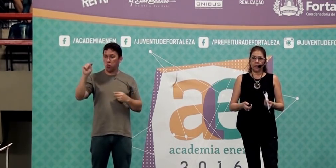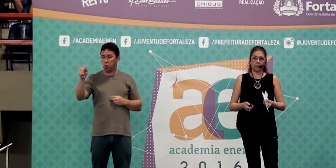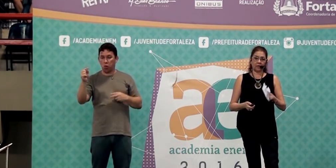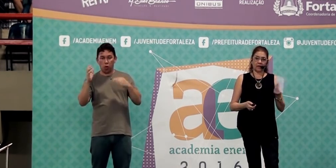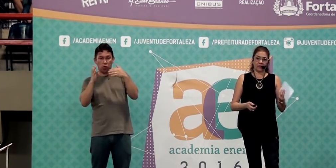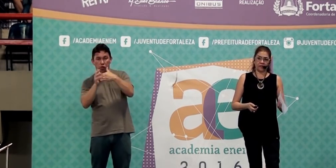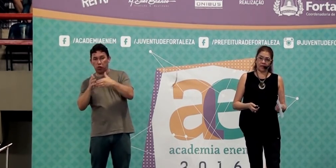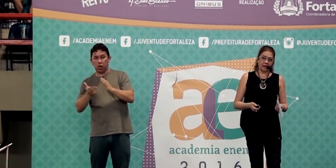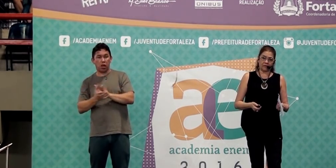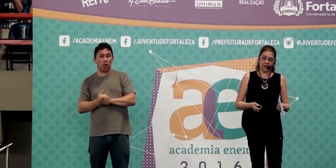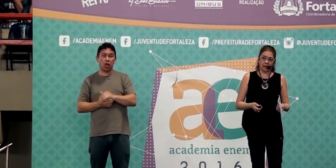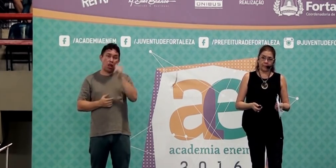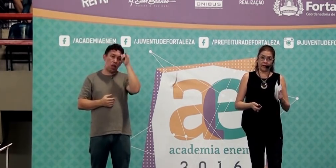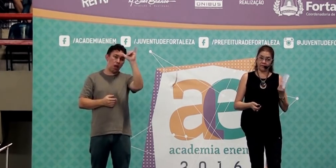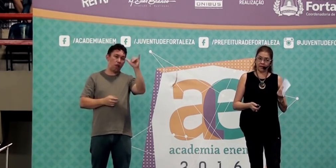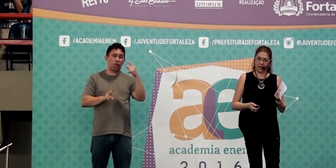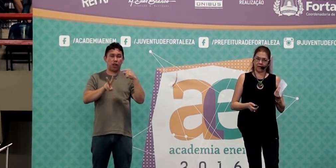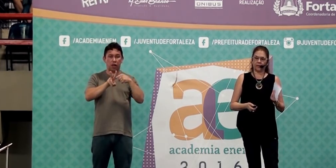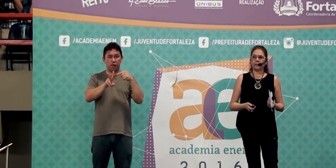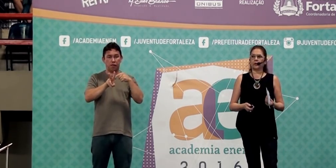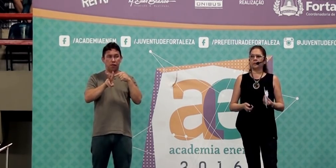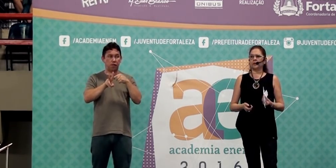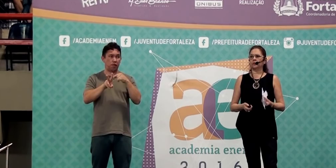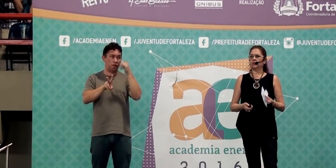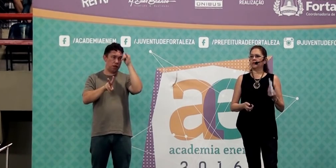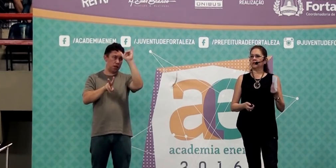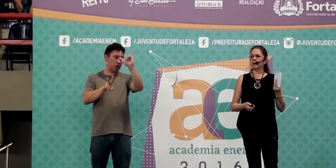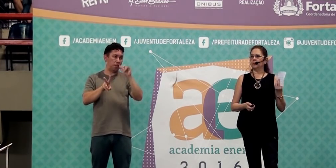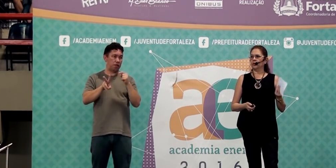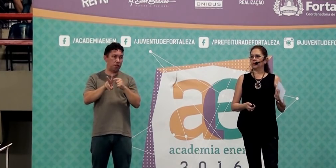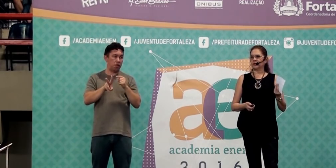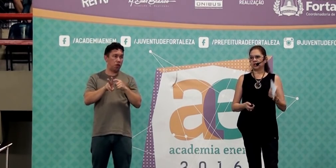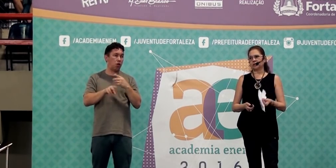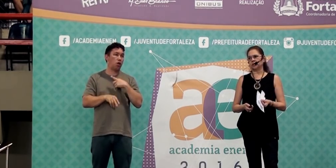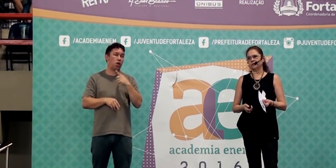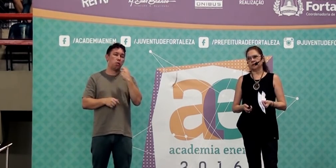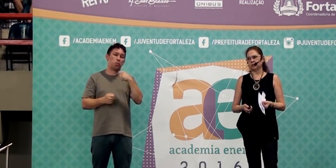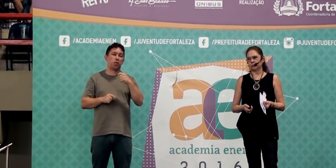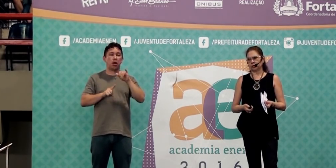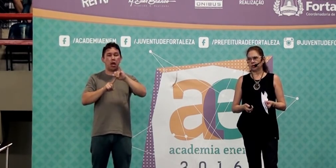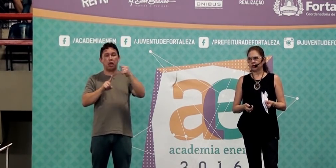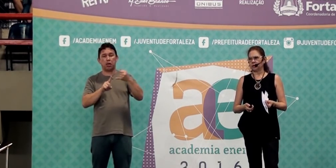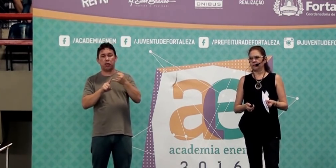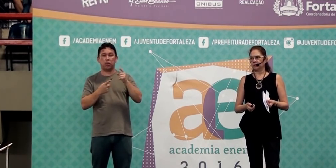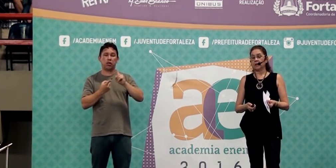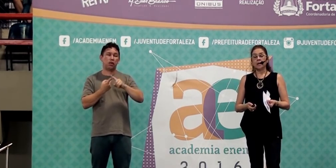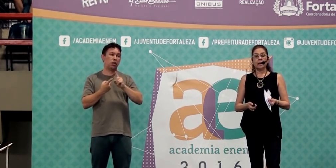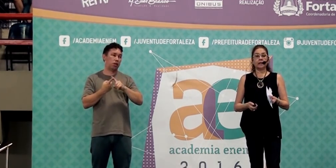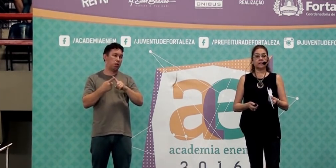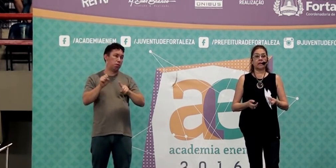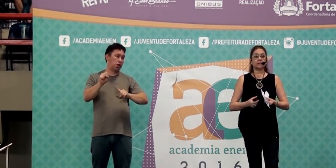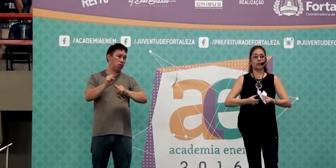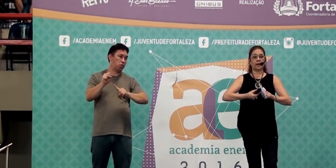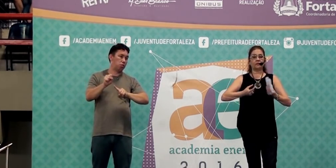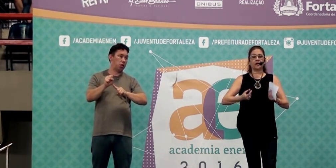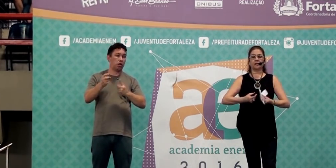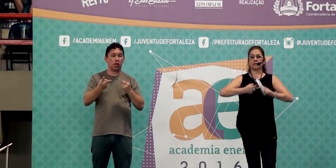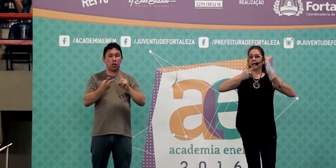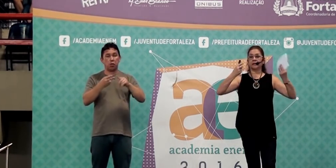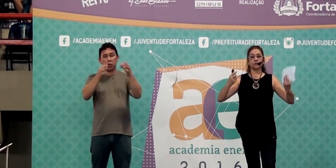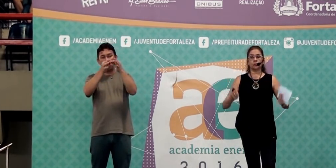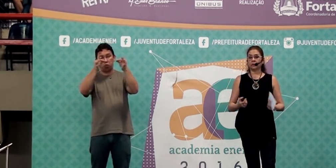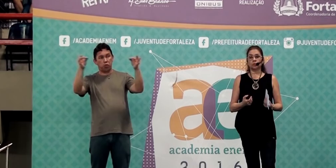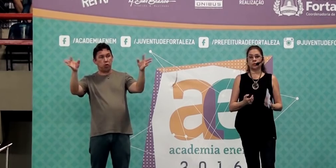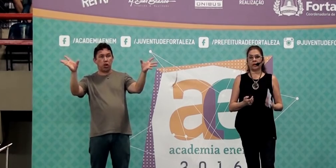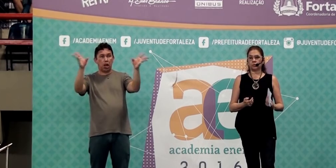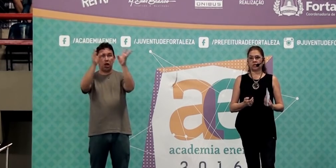final. Eu devo evitar verbo, evitar, não é proibido. Eu devo usar muito adjetivos e substantivos. Eles têm que ser uma frase